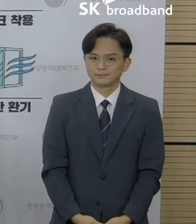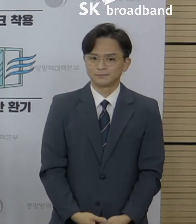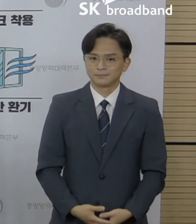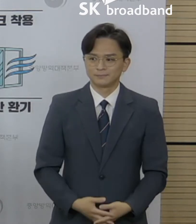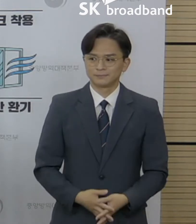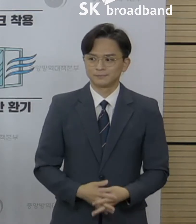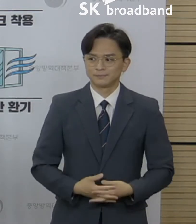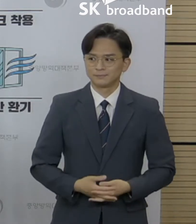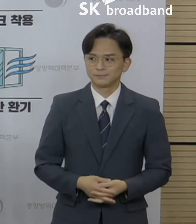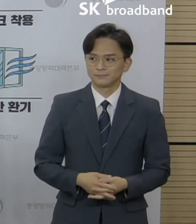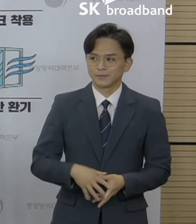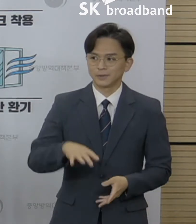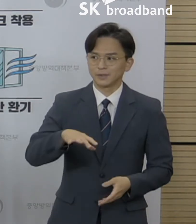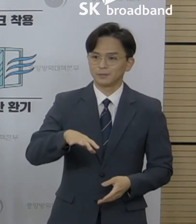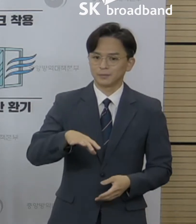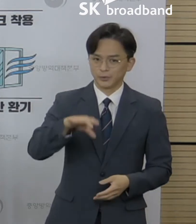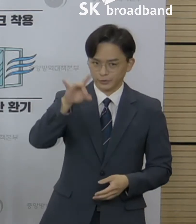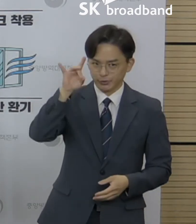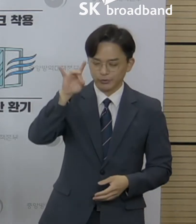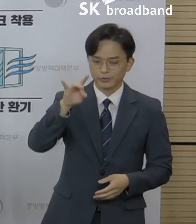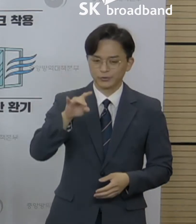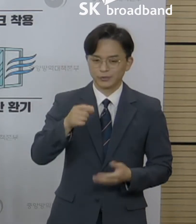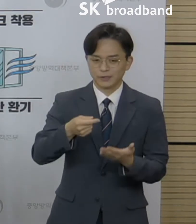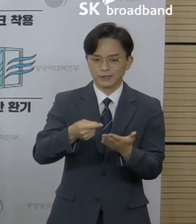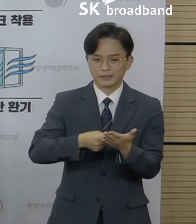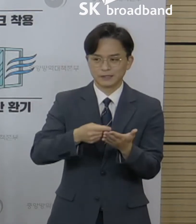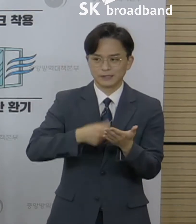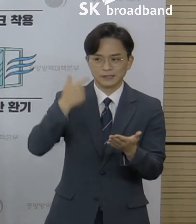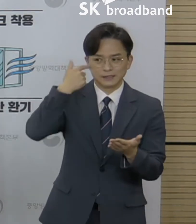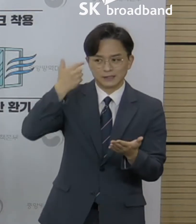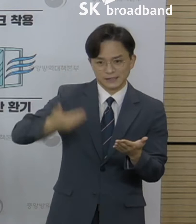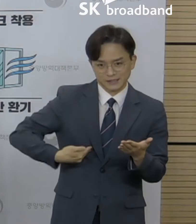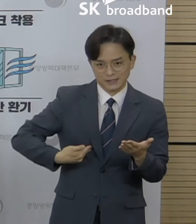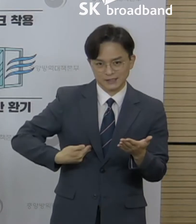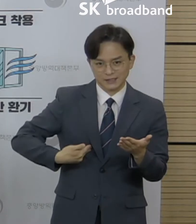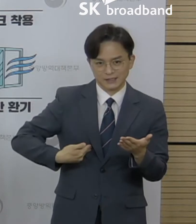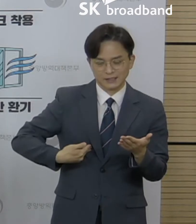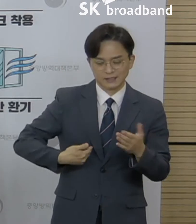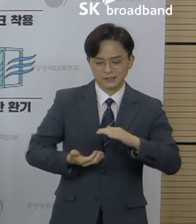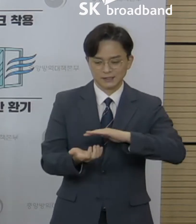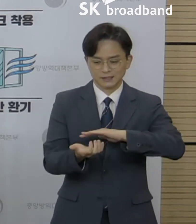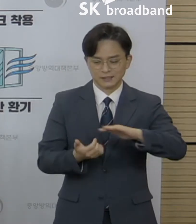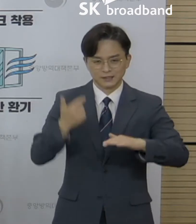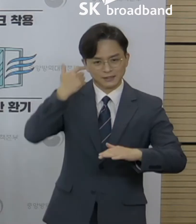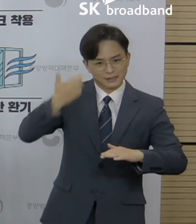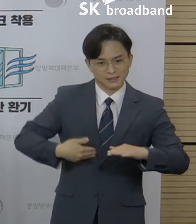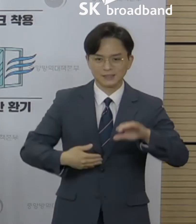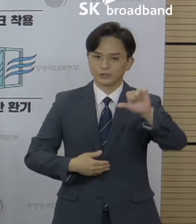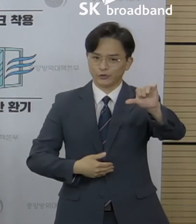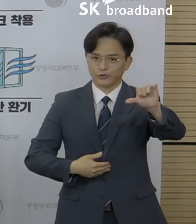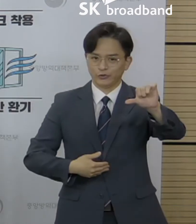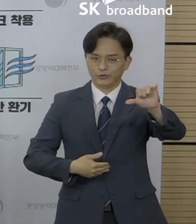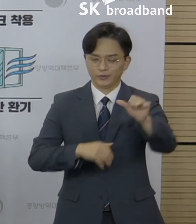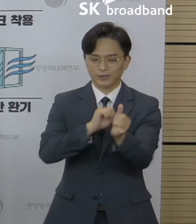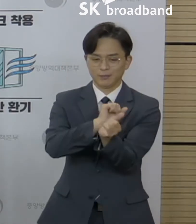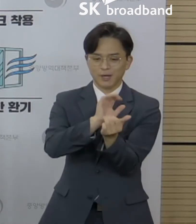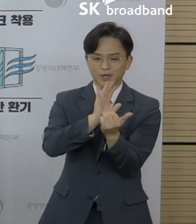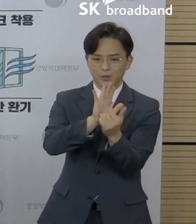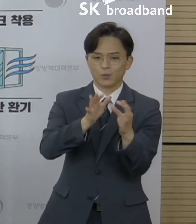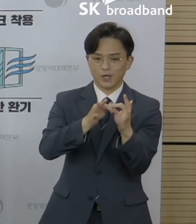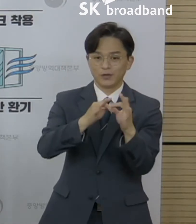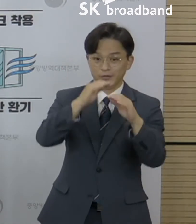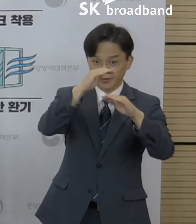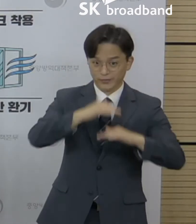출입기자단에서 보내준 사전 질문 5가지 먼저 드리겠습니다. 방역 관련된 질문 먼저 드립니다. 사전 질문